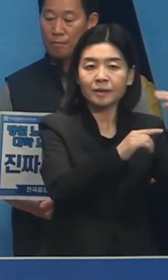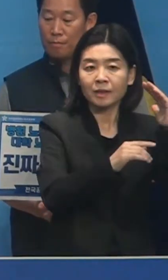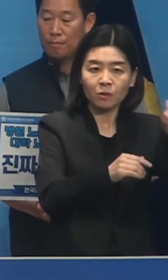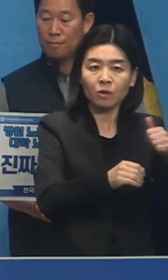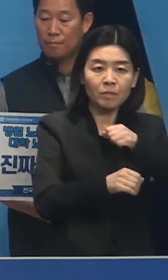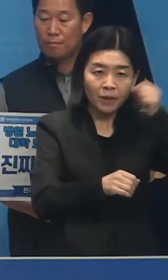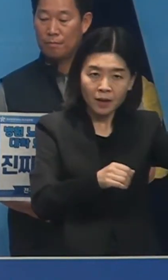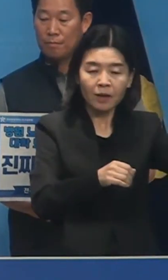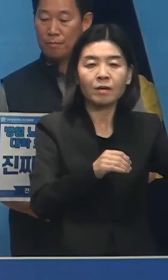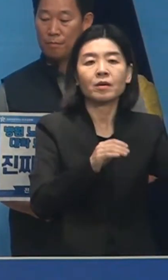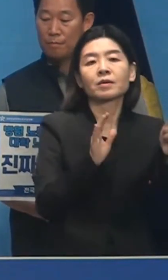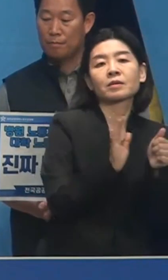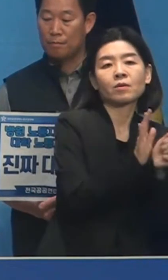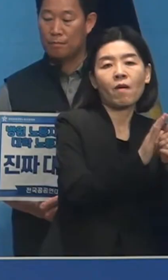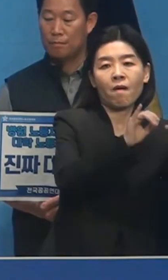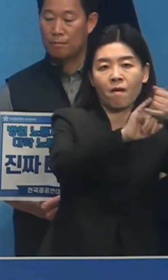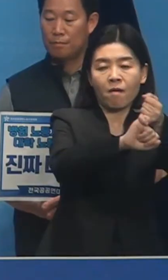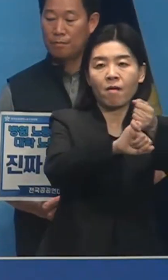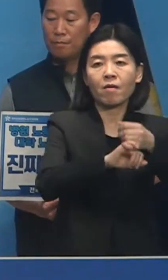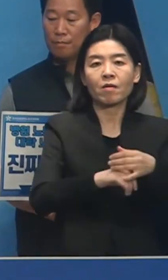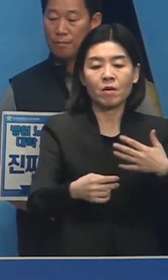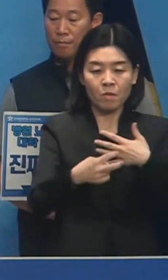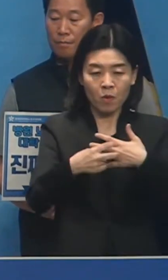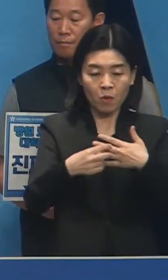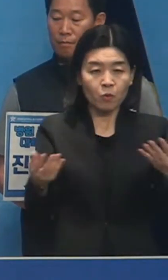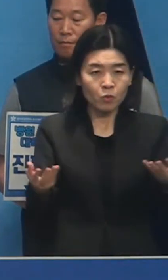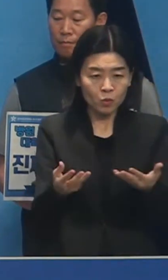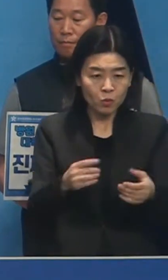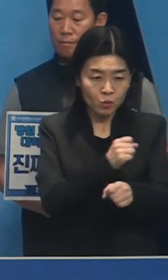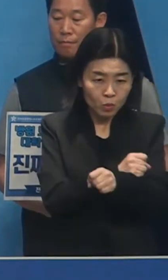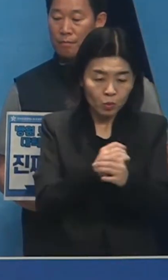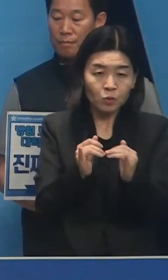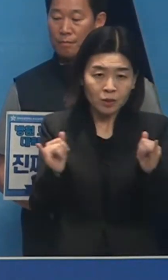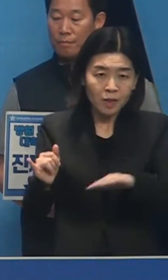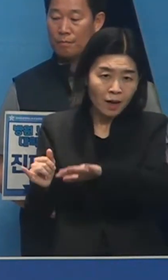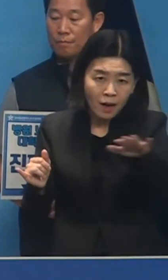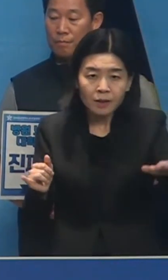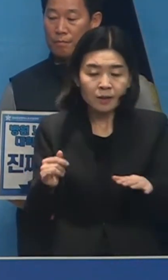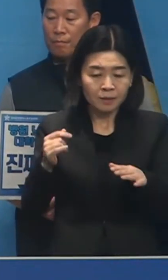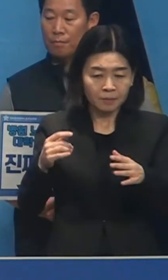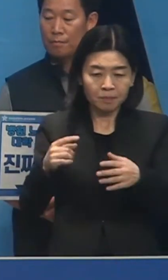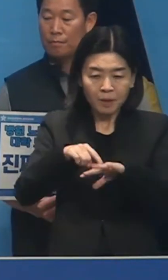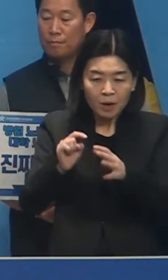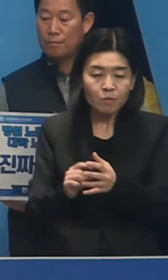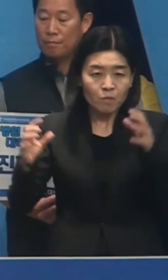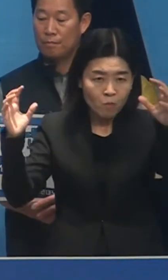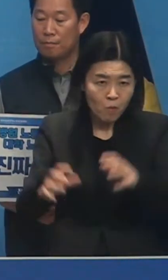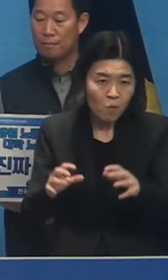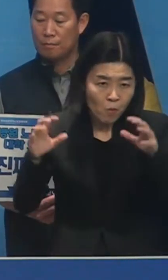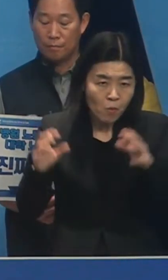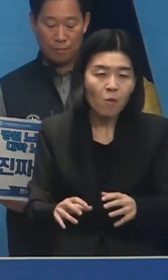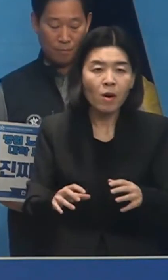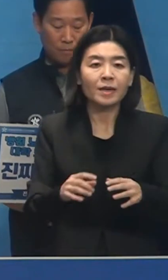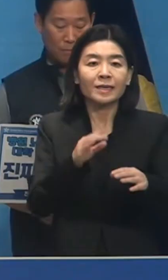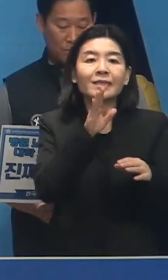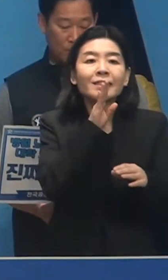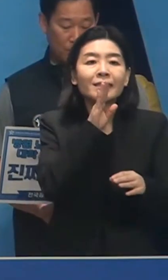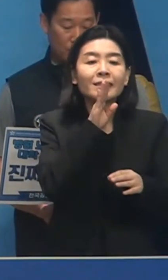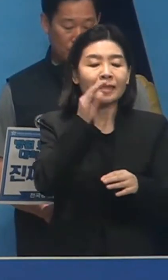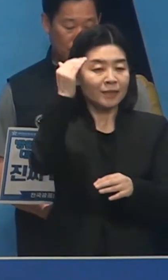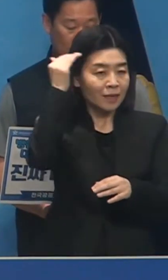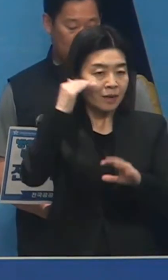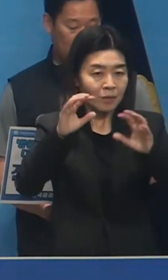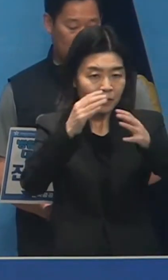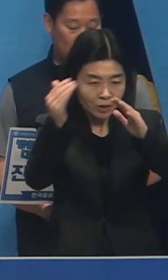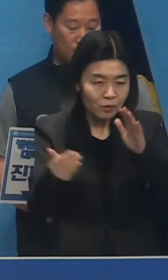모을 것입니다. 병원 노동자들이 염원을 담은 진짜 대한민국을 이재명 후보와 함께 시작하기 위해